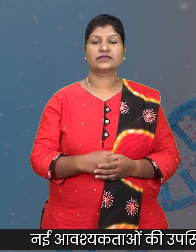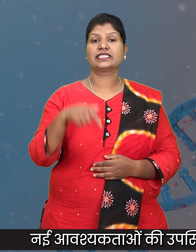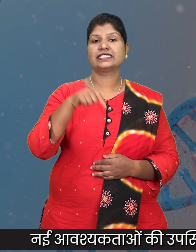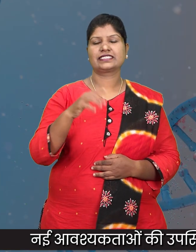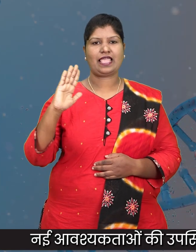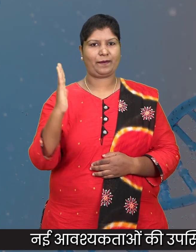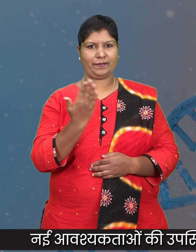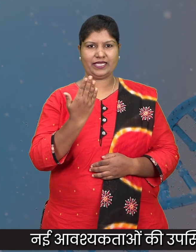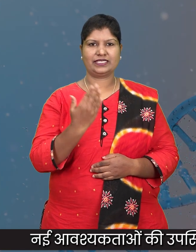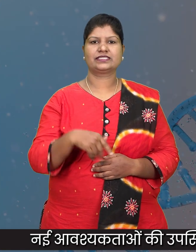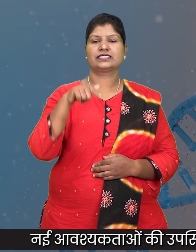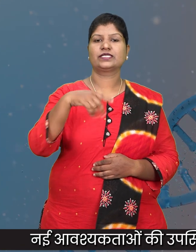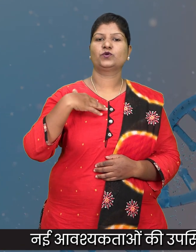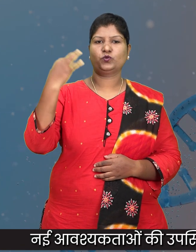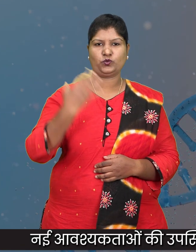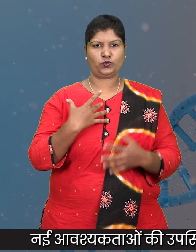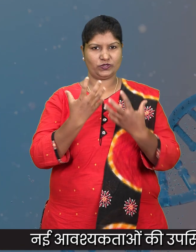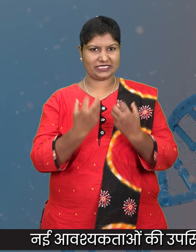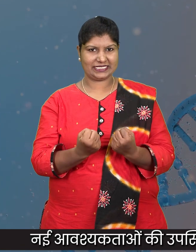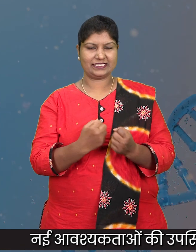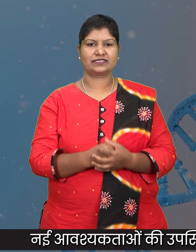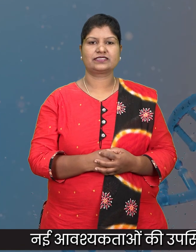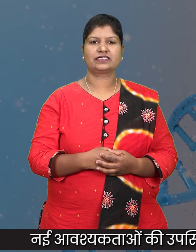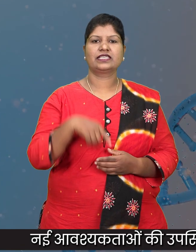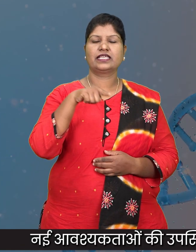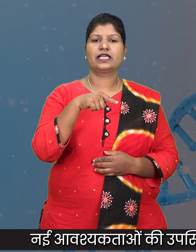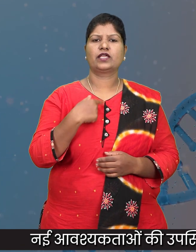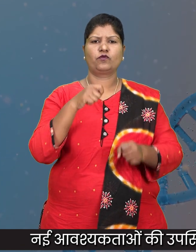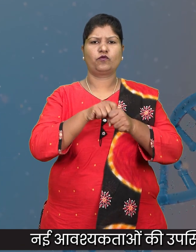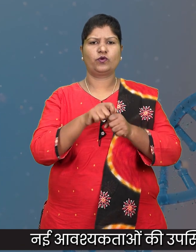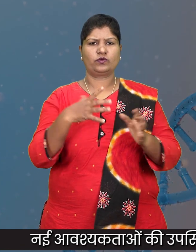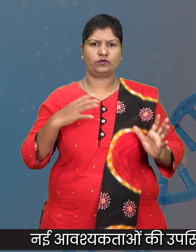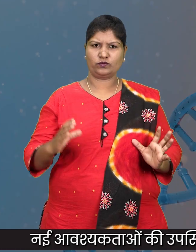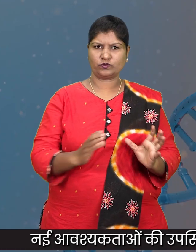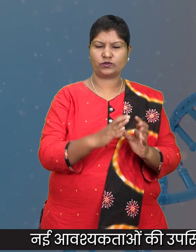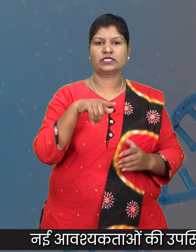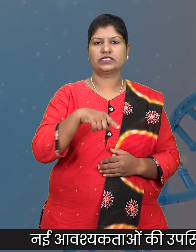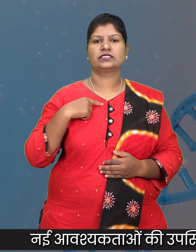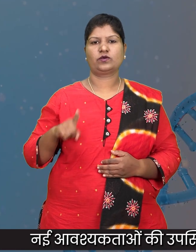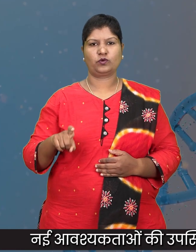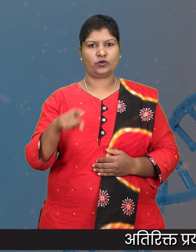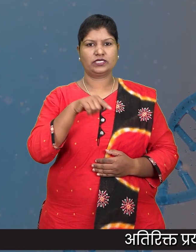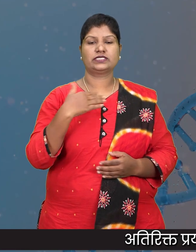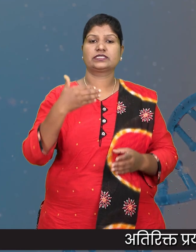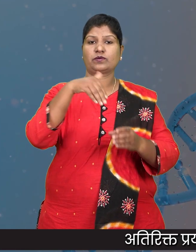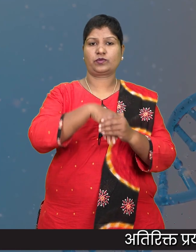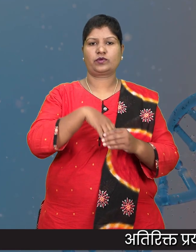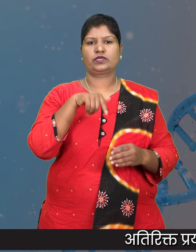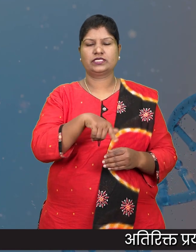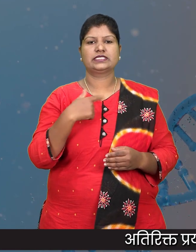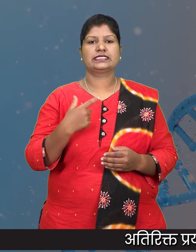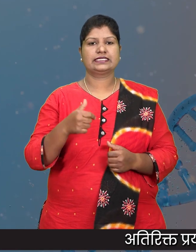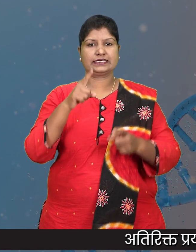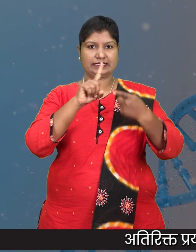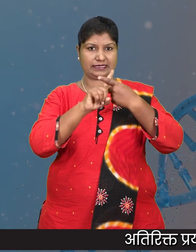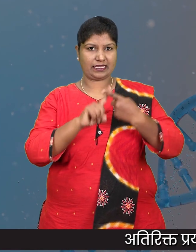नई आवश्यकताओं की उपस्थिति जीव को आवश्यकताओं को पूरा करने के लिए अतिरिक्त प्रयास